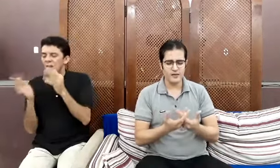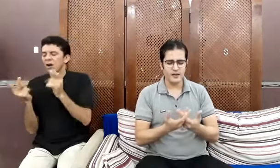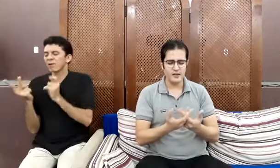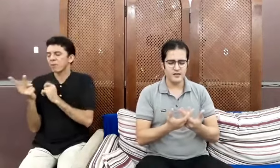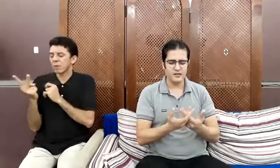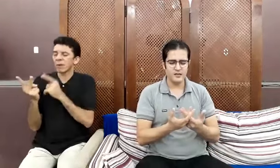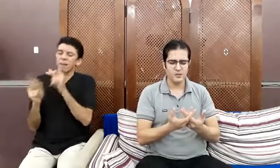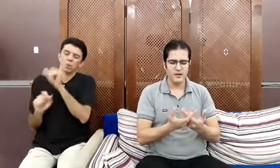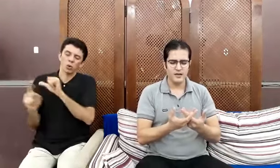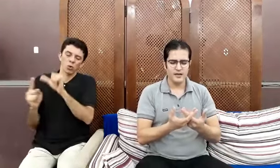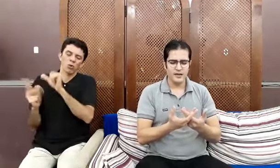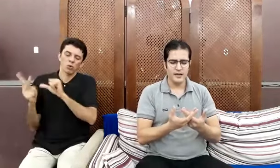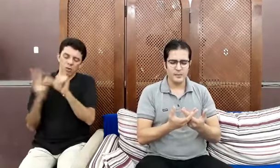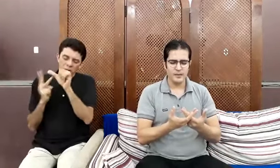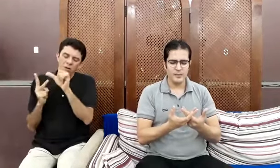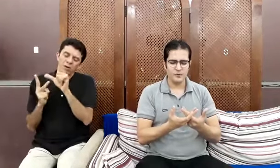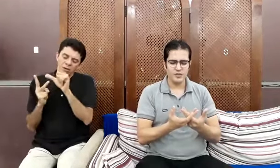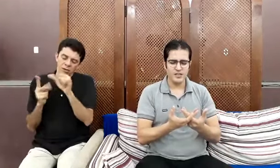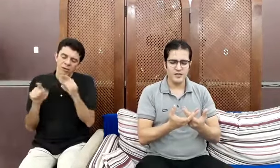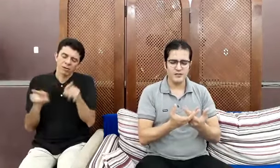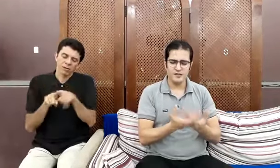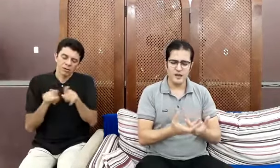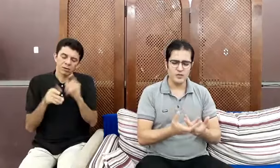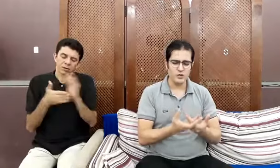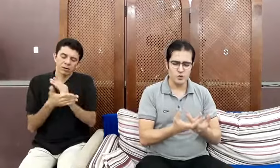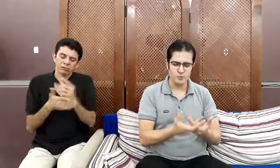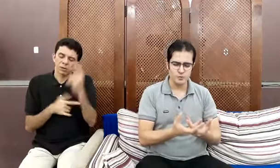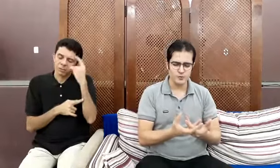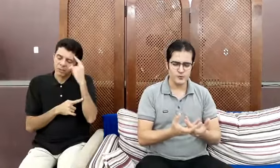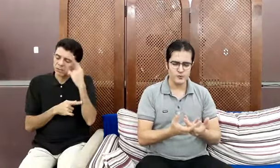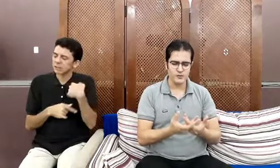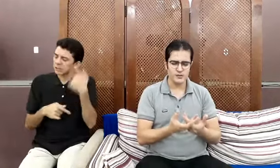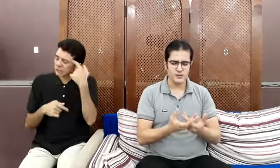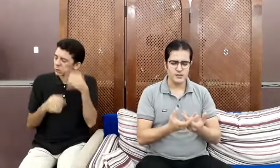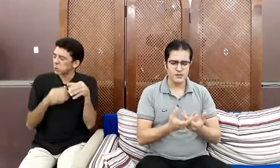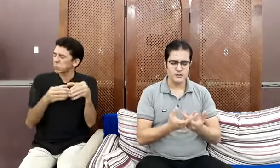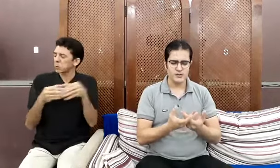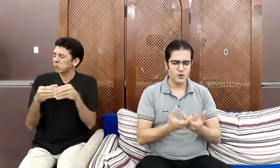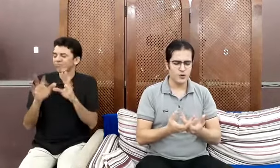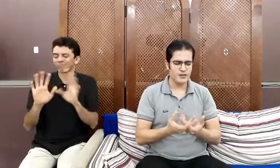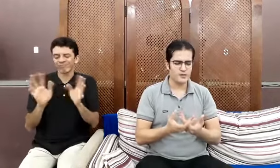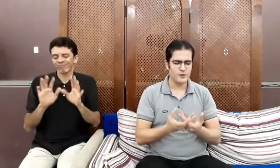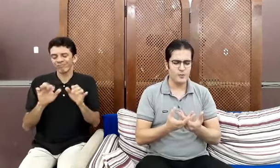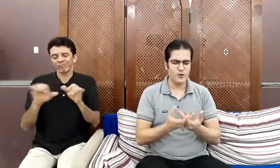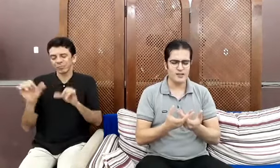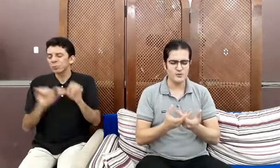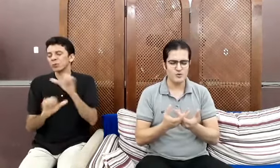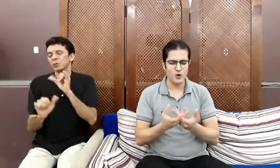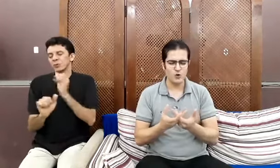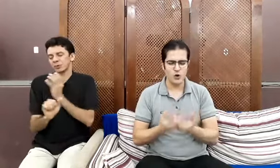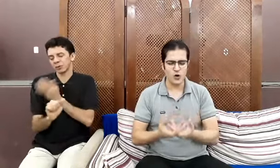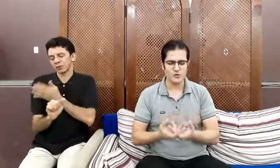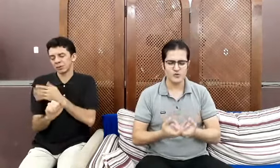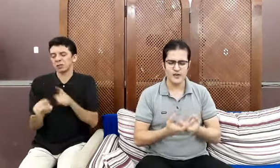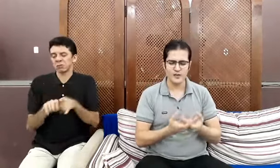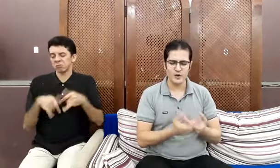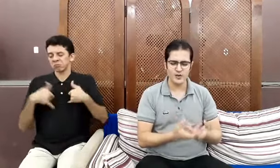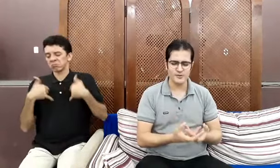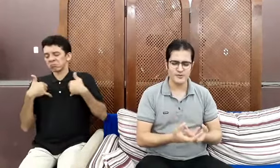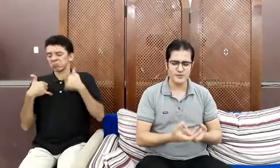coração daqueles que são pessoas de divisão, de grupos. Senhor, transforma o coração dos orgulhosos,